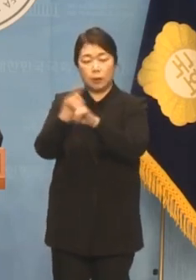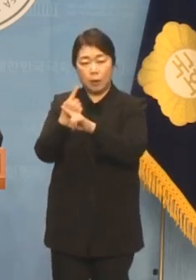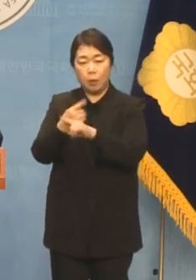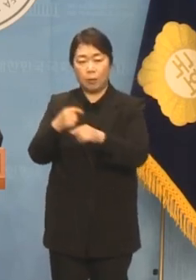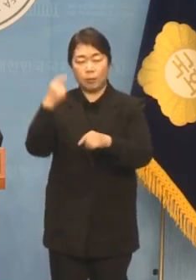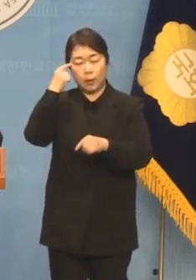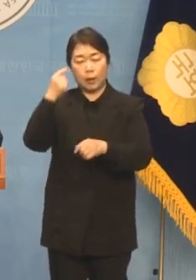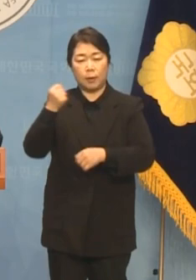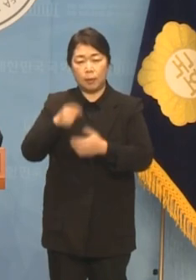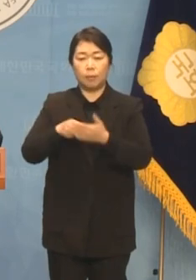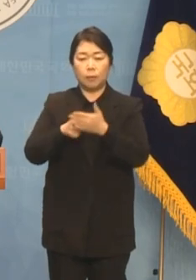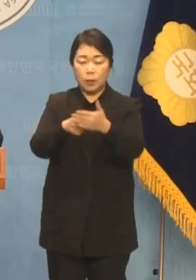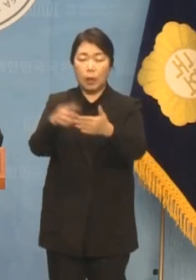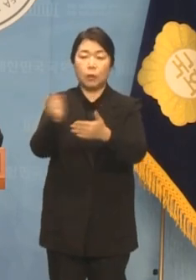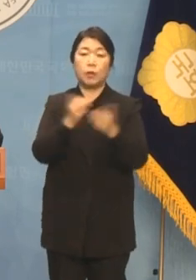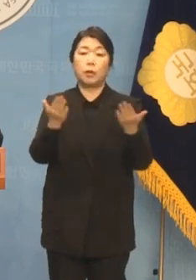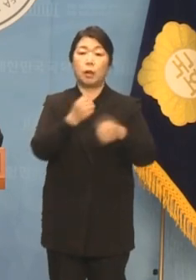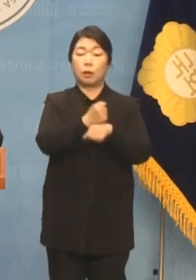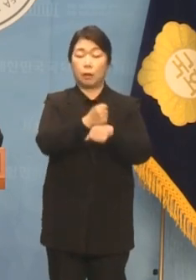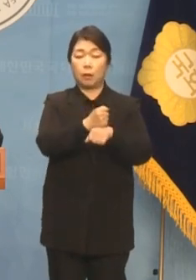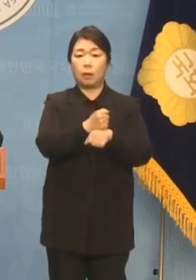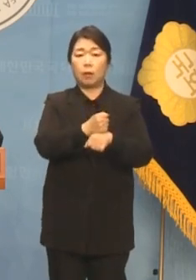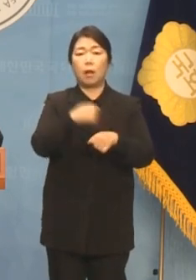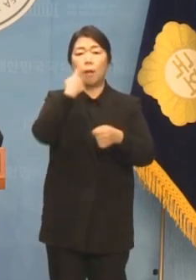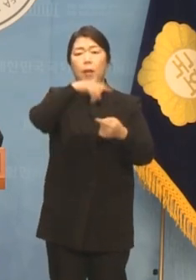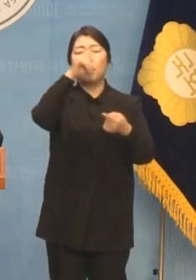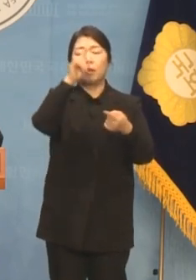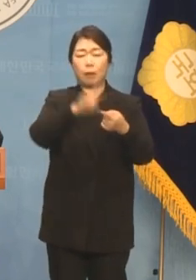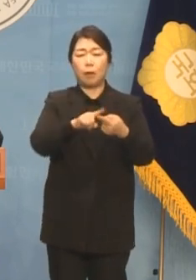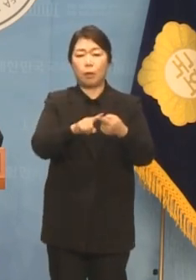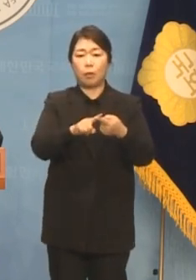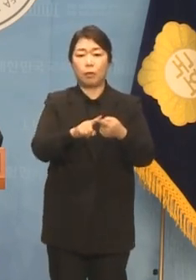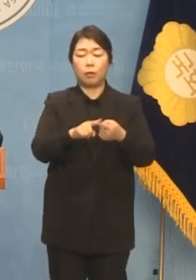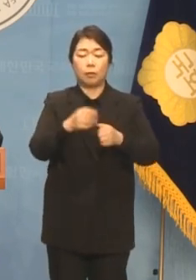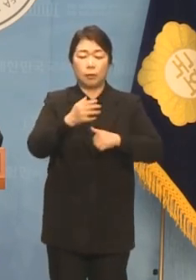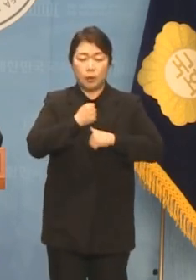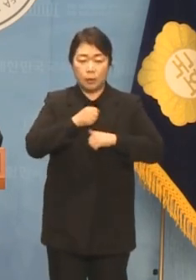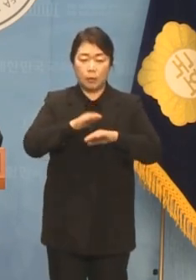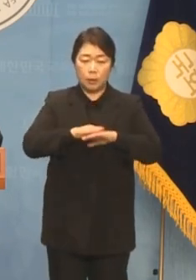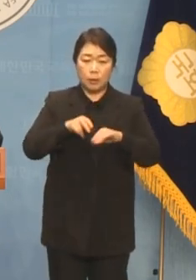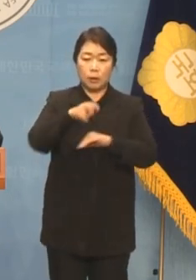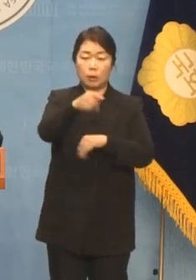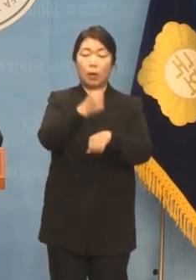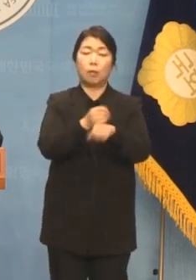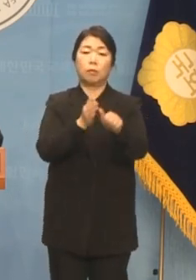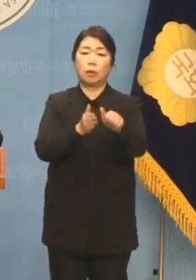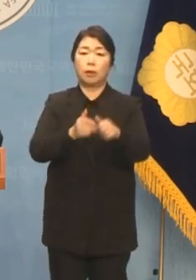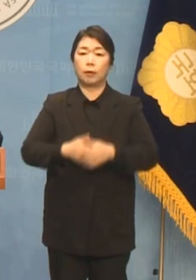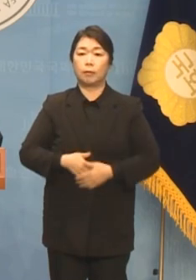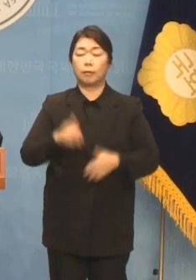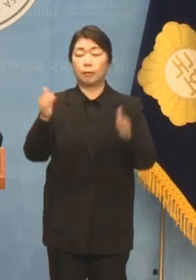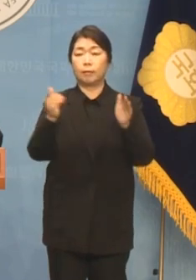갖고 일하겠다 부디 그 말을 지키시길 바랍니다